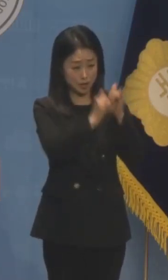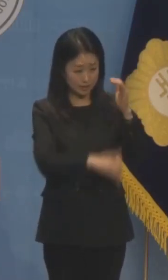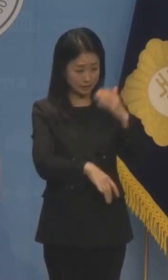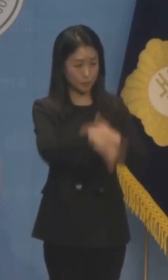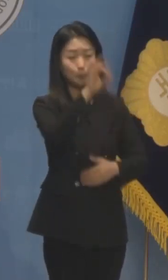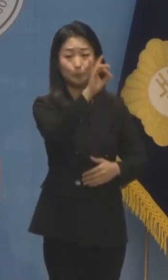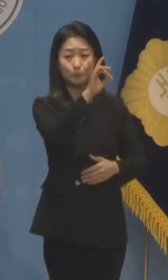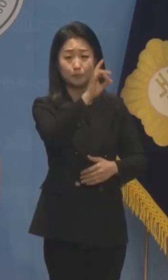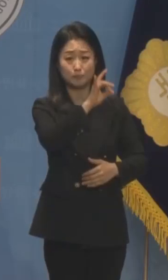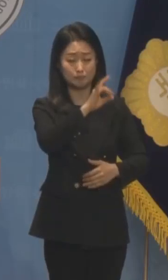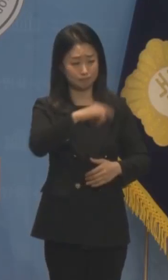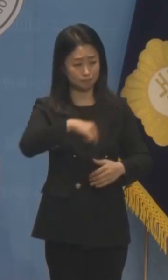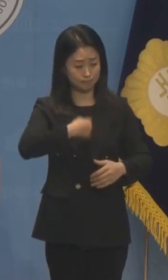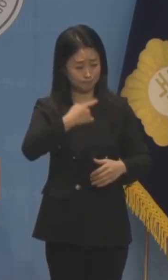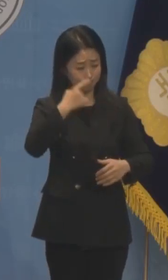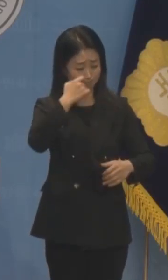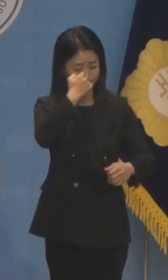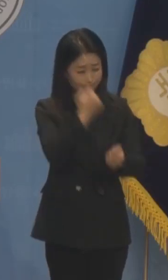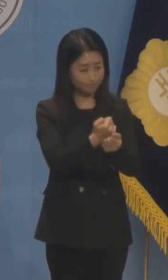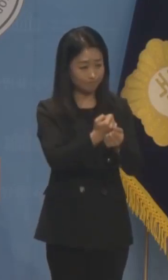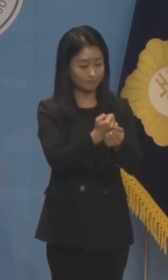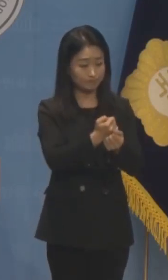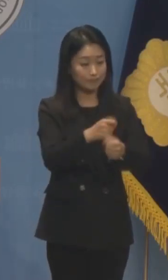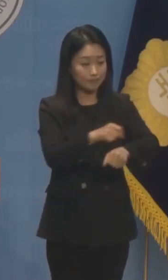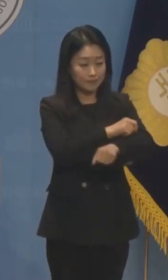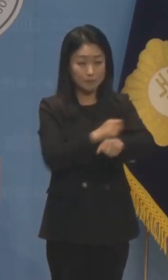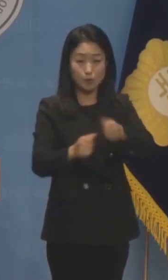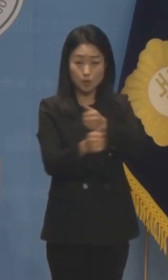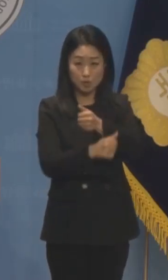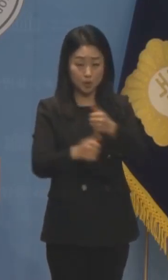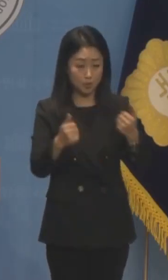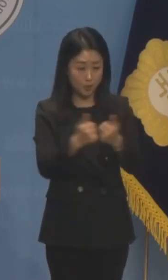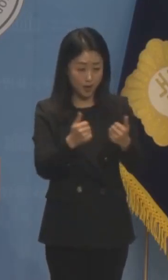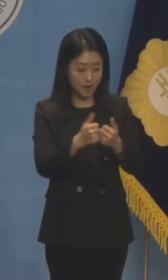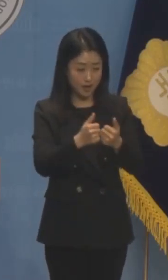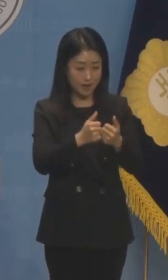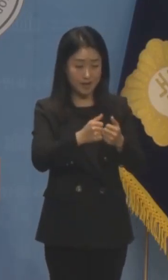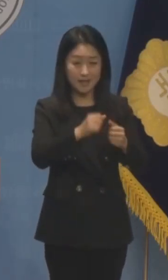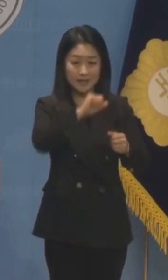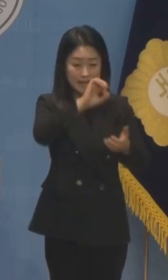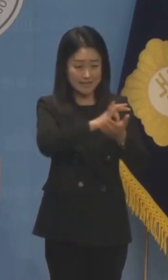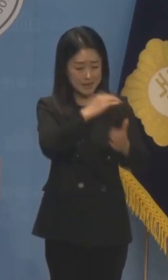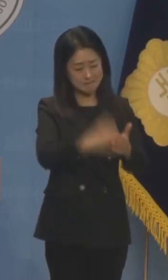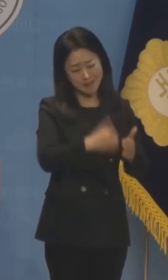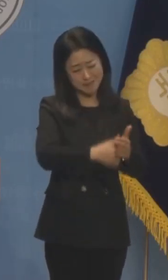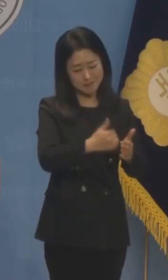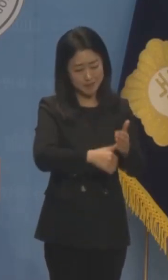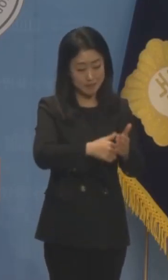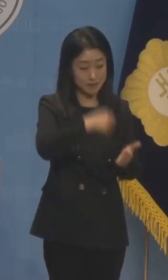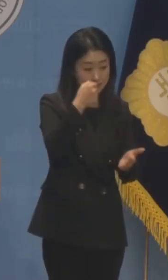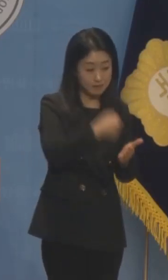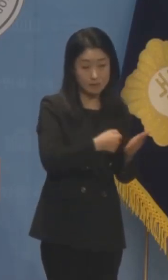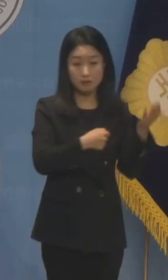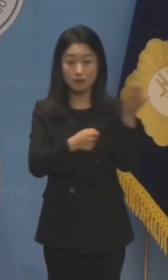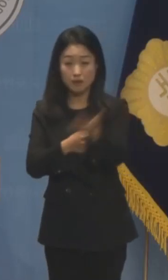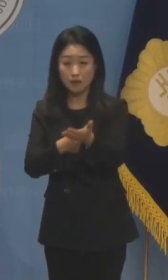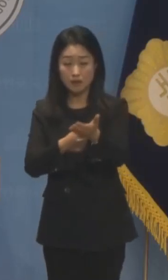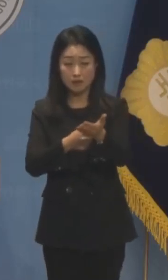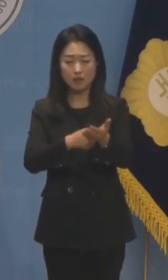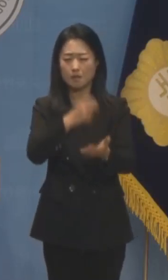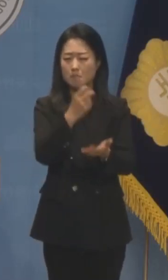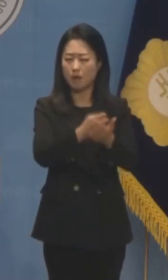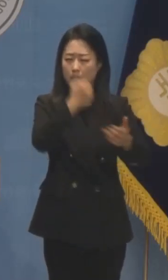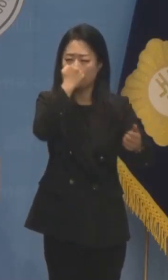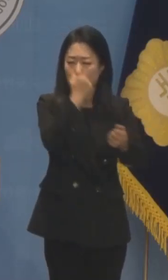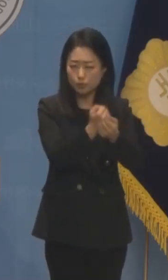처음 단독으로 예산결산 특별위원회에서 감액안을 통과시킨 건 입법 폭주에